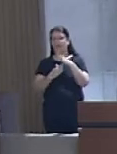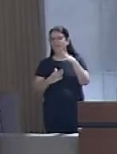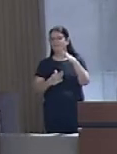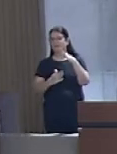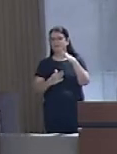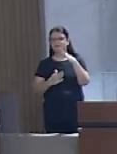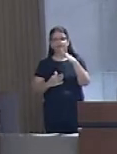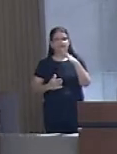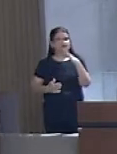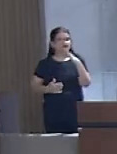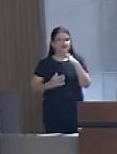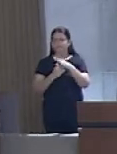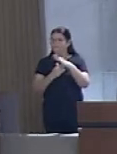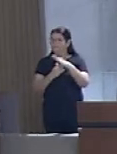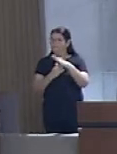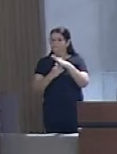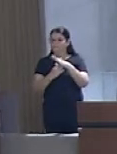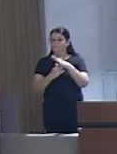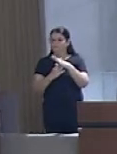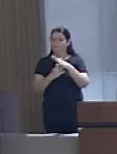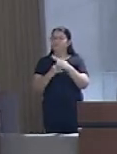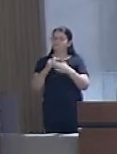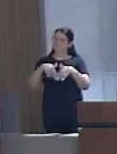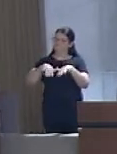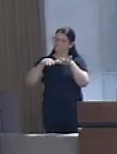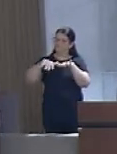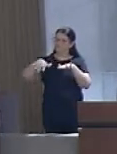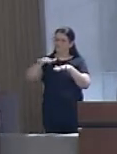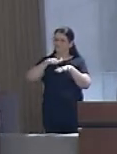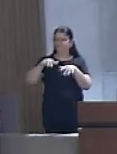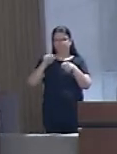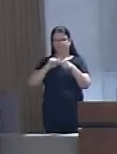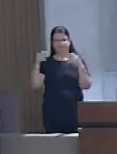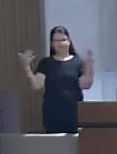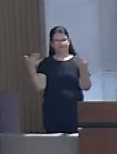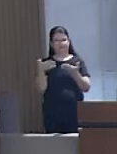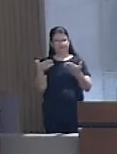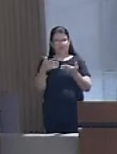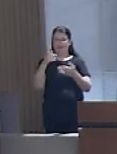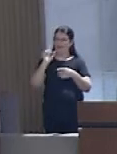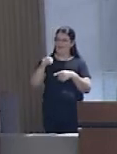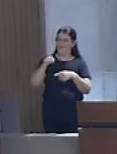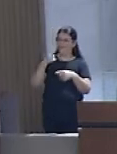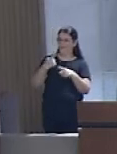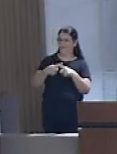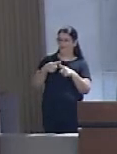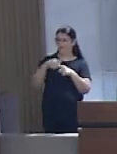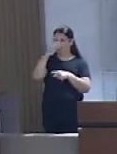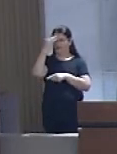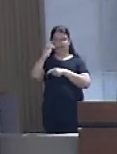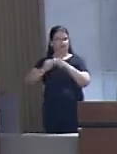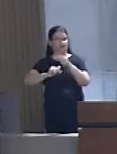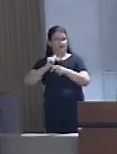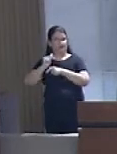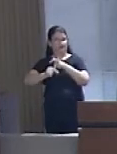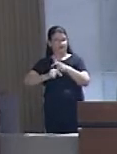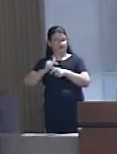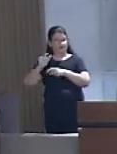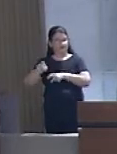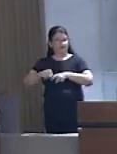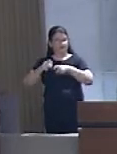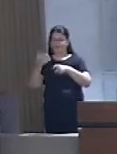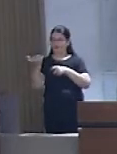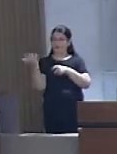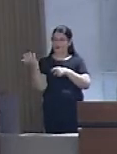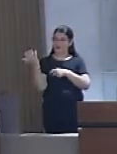limite. E essa audiência pública que se realiza hoje não é porque os trabalhadores queriam vir